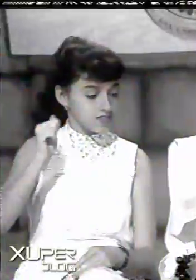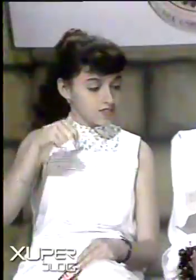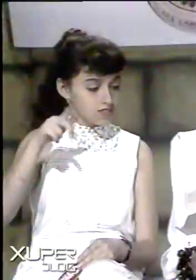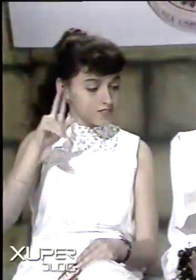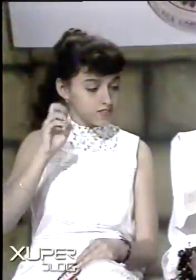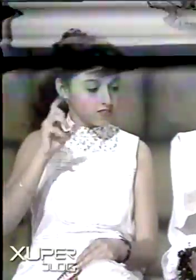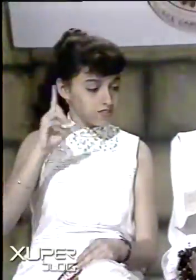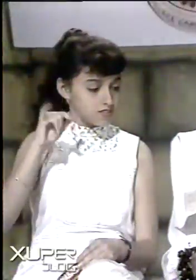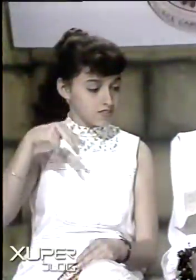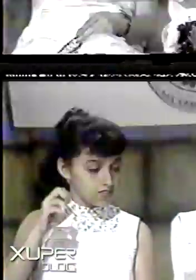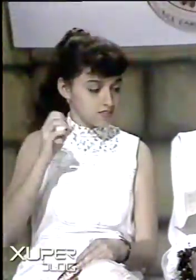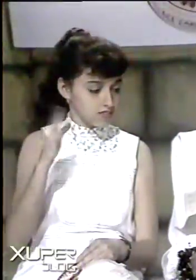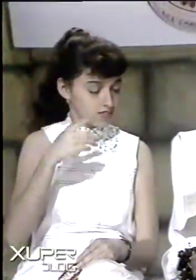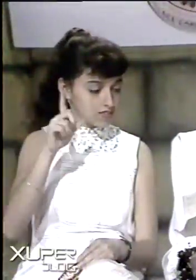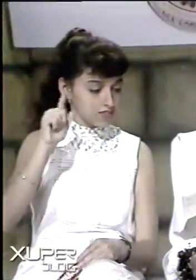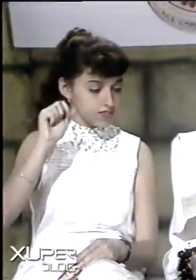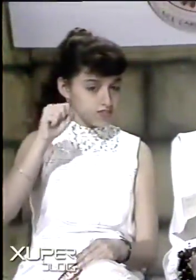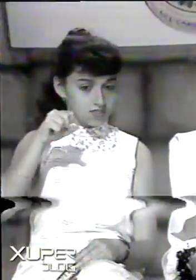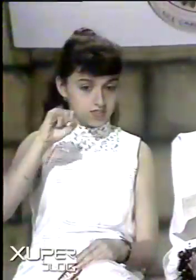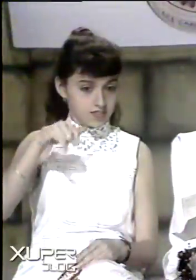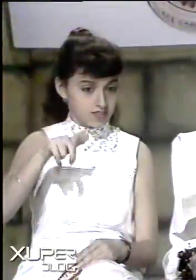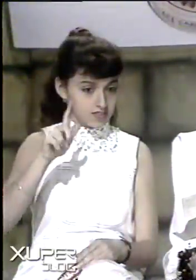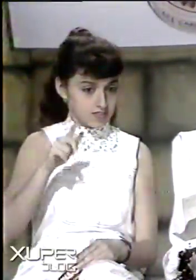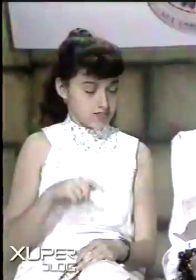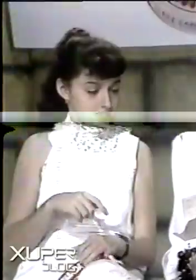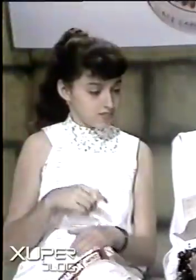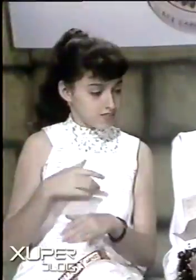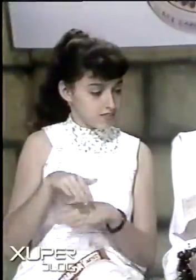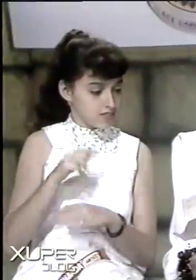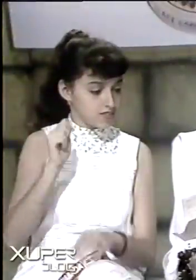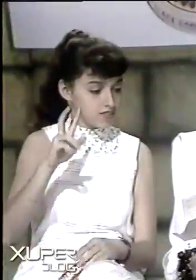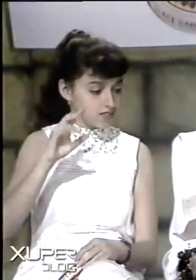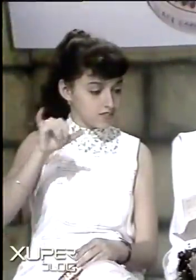Jaqueline Lancinfanese, que mora na Avenida João